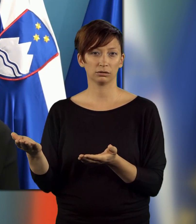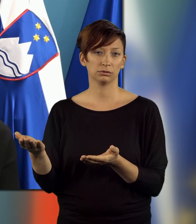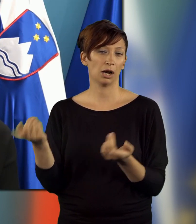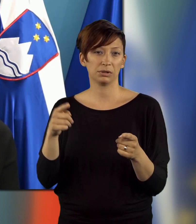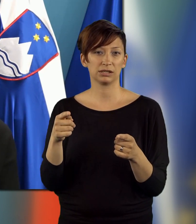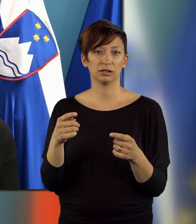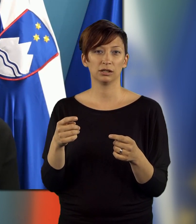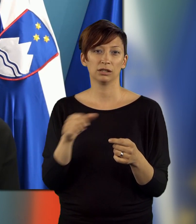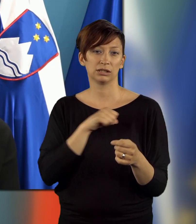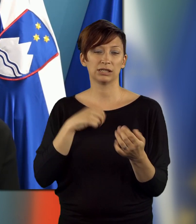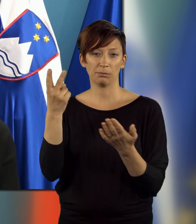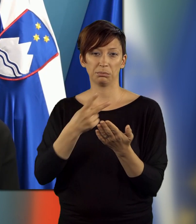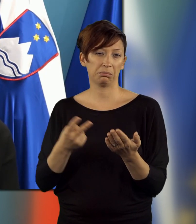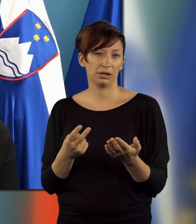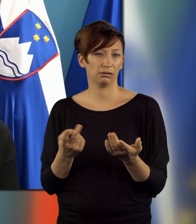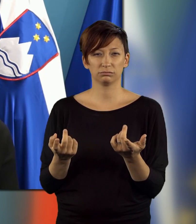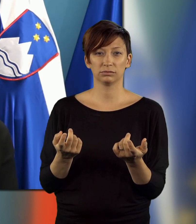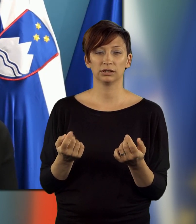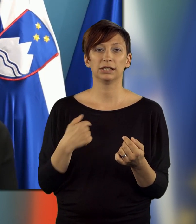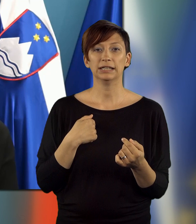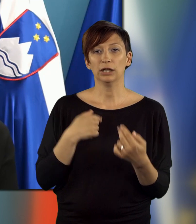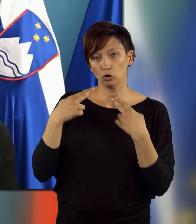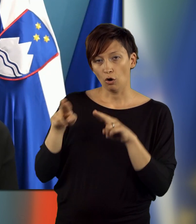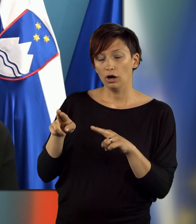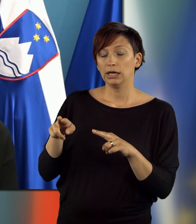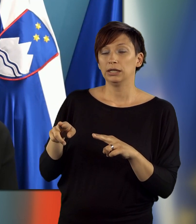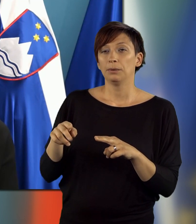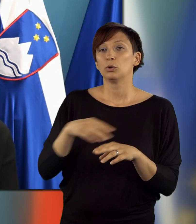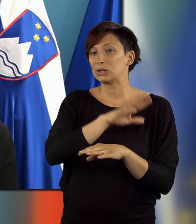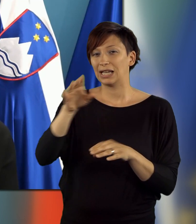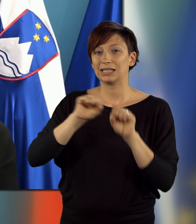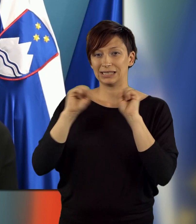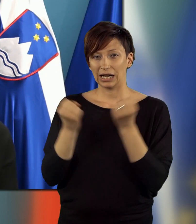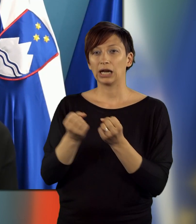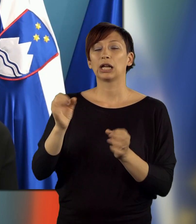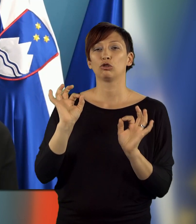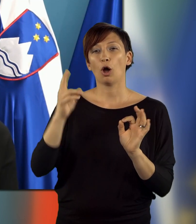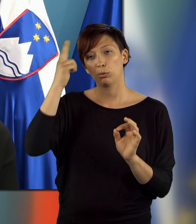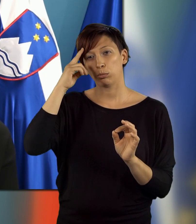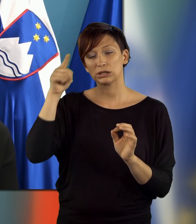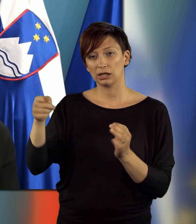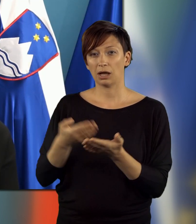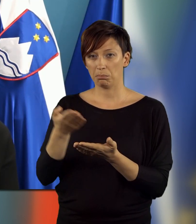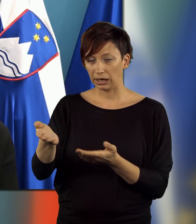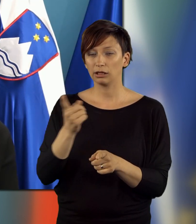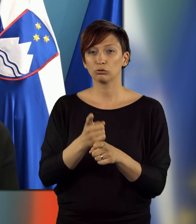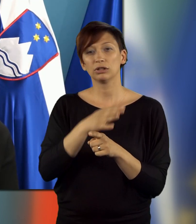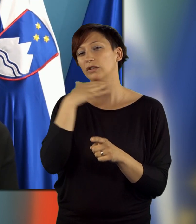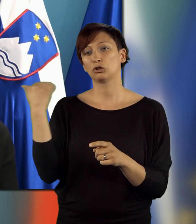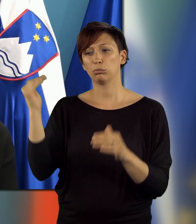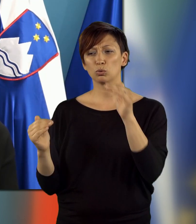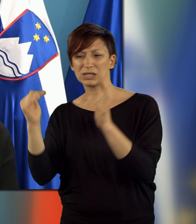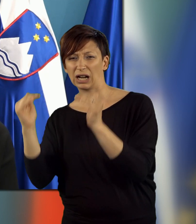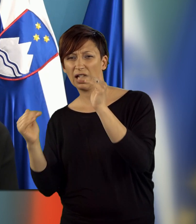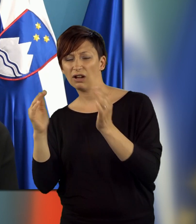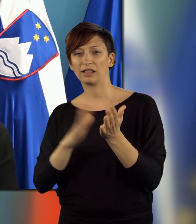boste pustili, da si ga sami preberejo? Mislim, da vse stranke dobro poznajo ta predlog, tudi veliko je bilo usklajevan, na